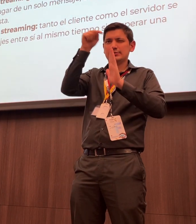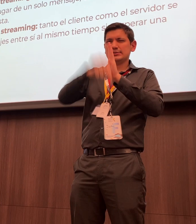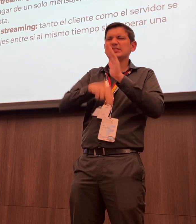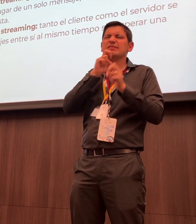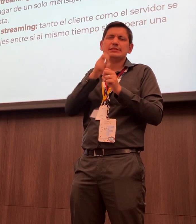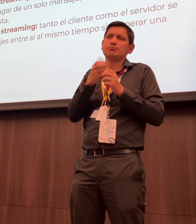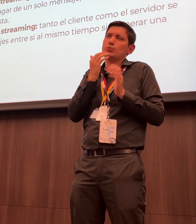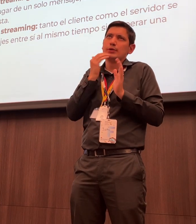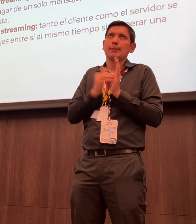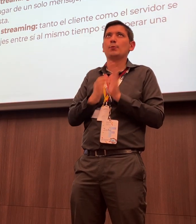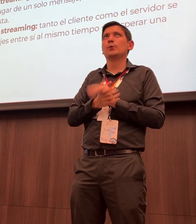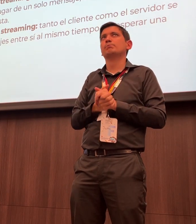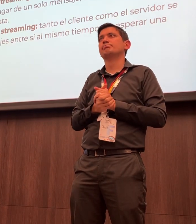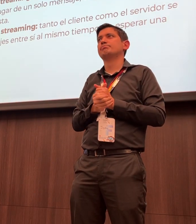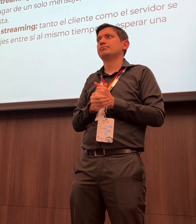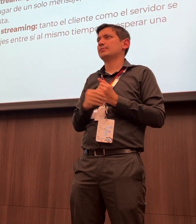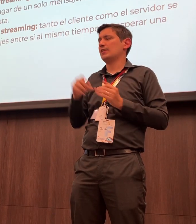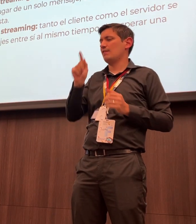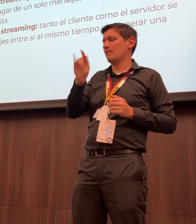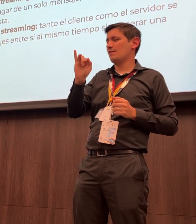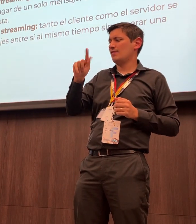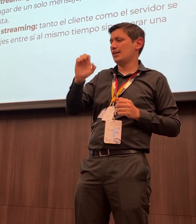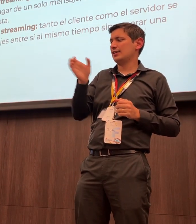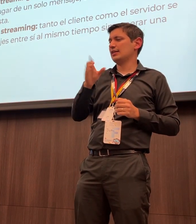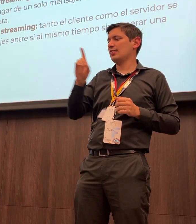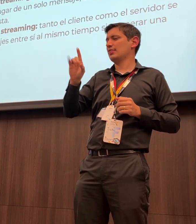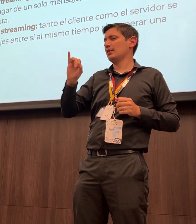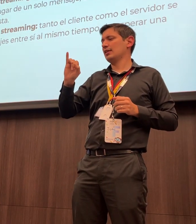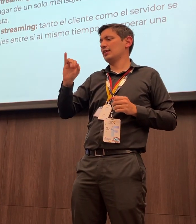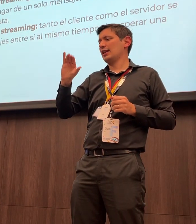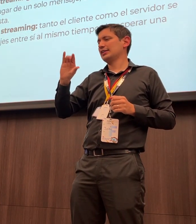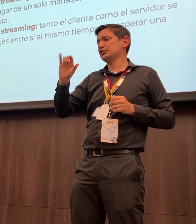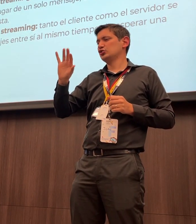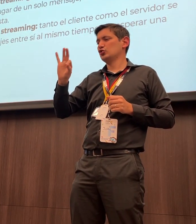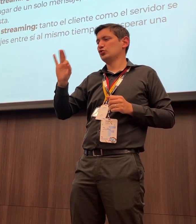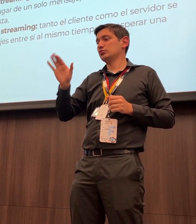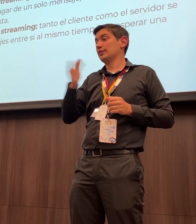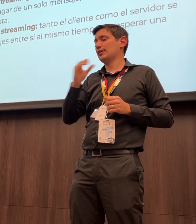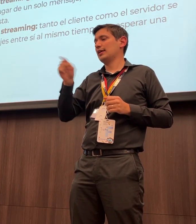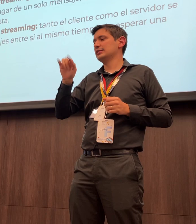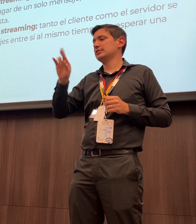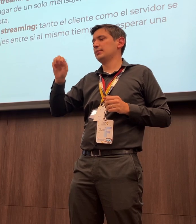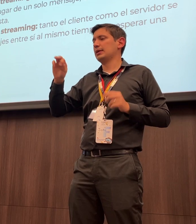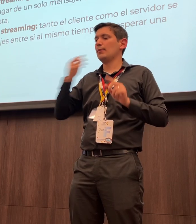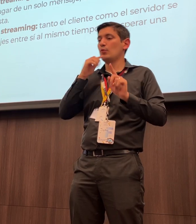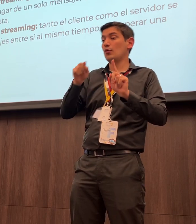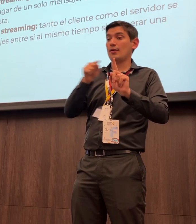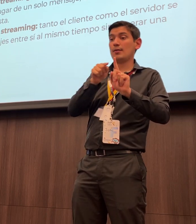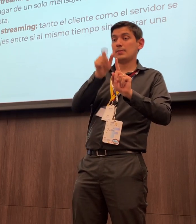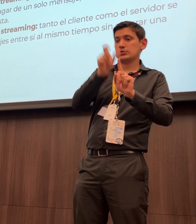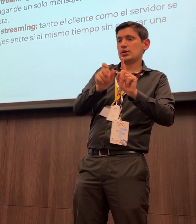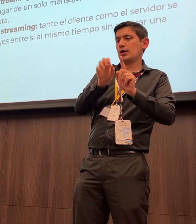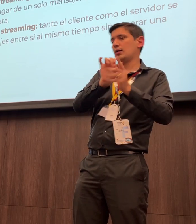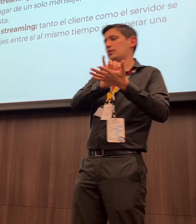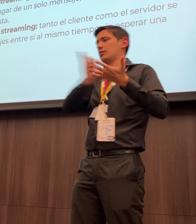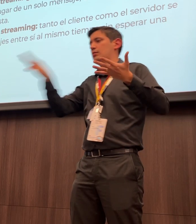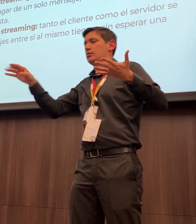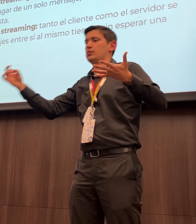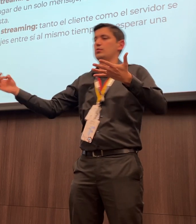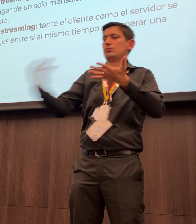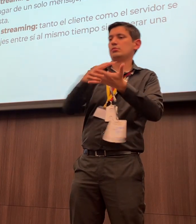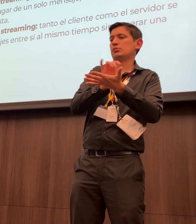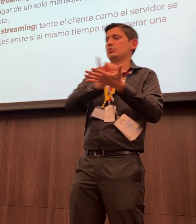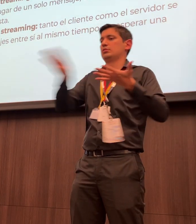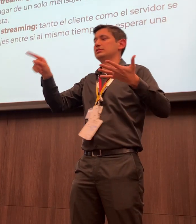por ejemplo, lo que sería bidirectional streaming, que es cuando el cliente y el servidor se están mandando información de cualquier